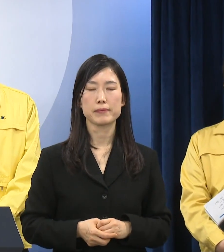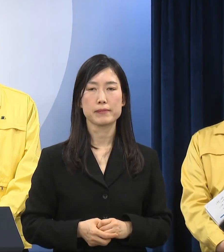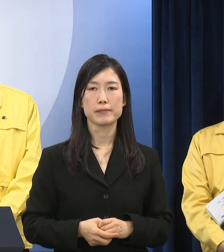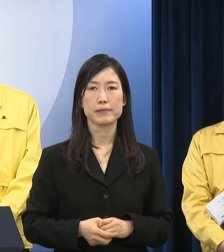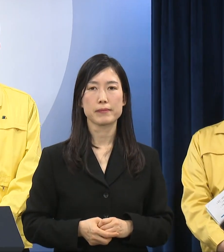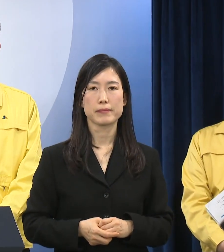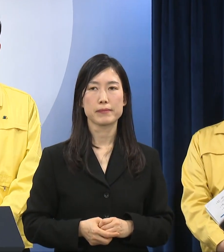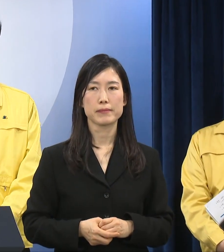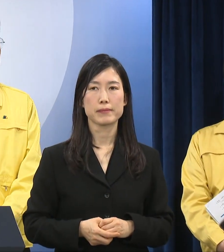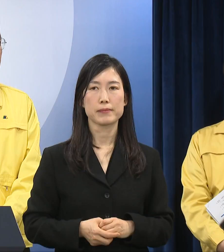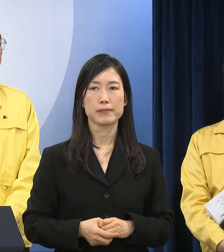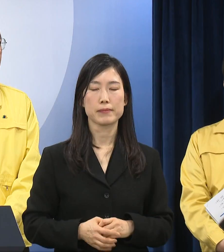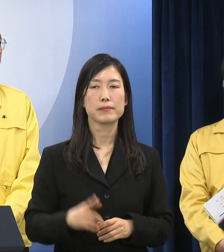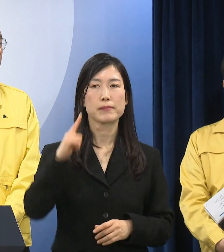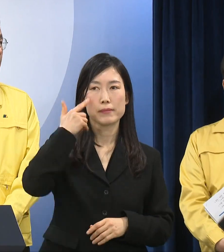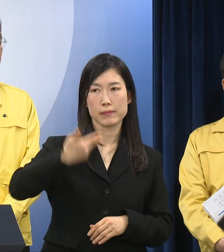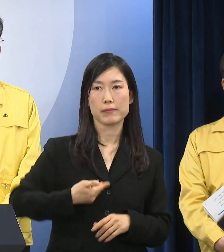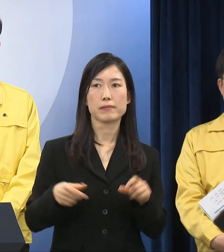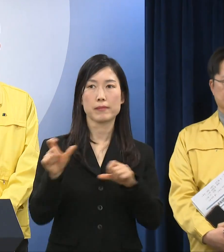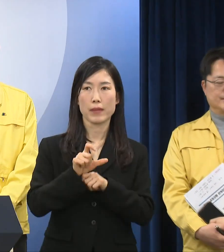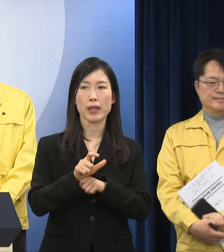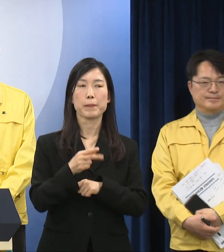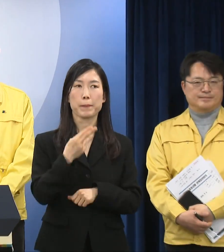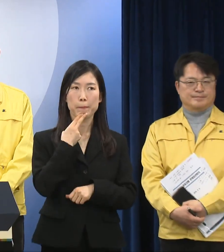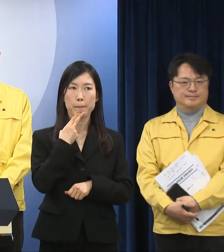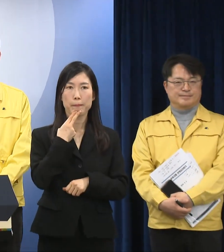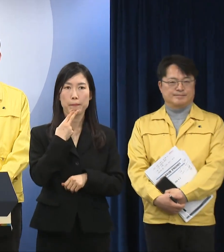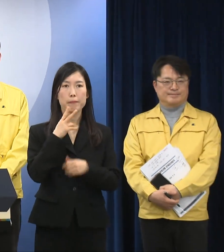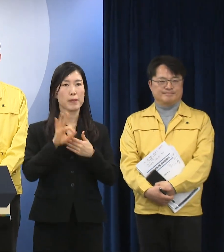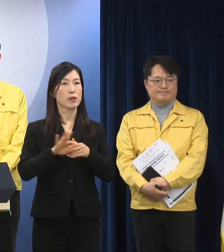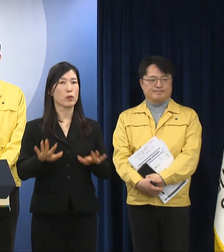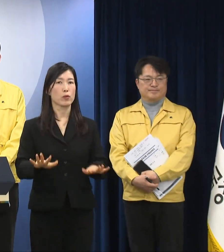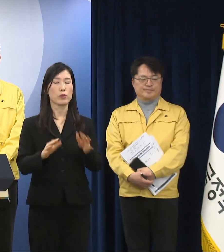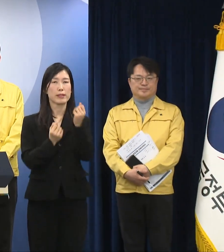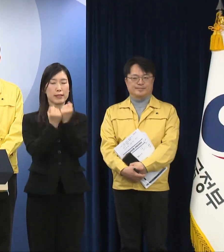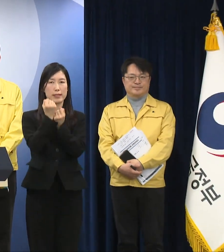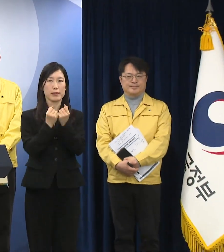더 이상 질문이 없으시면 이것으로